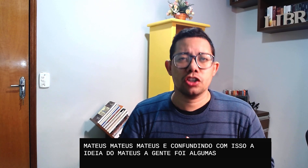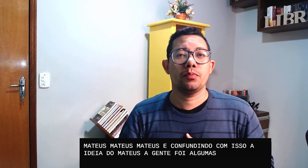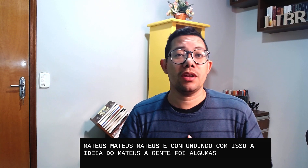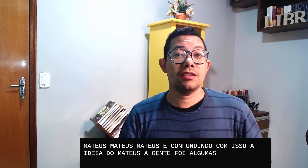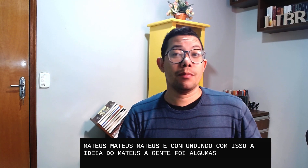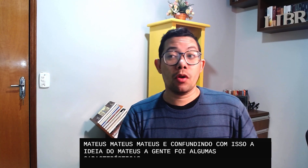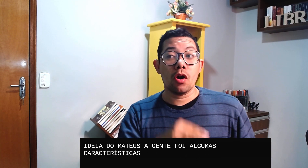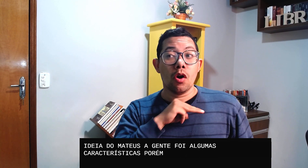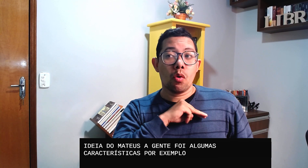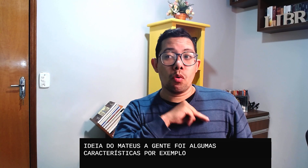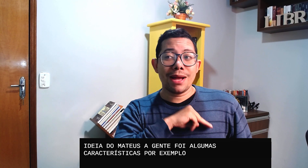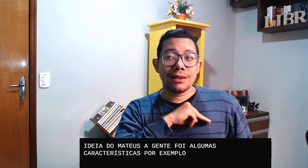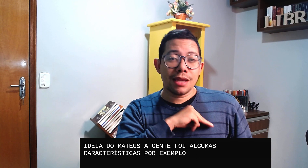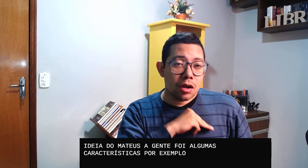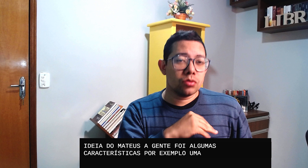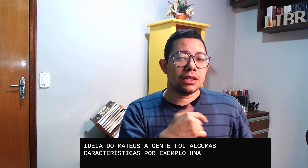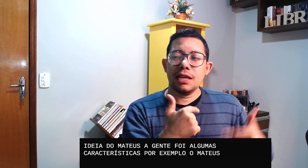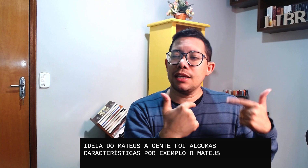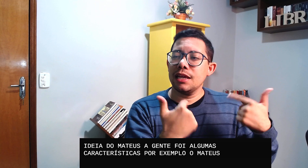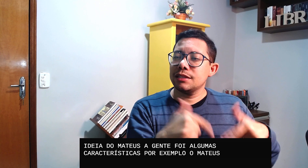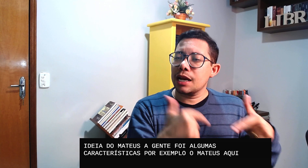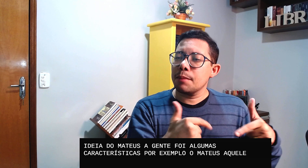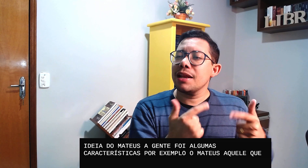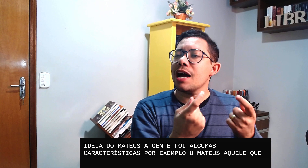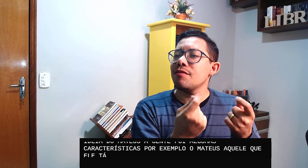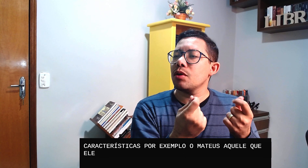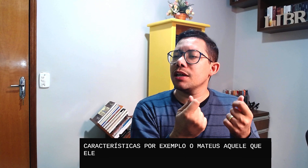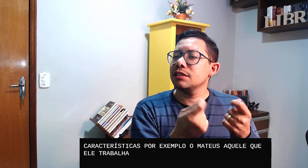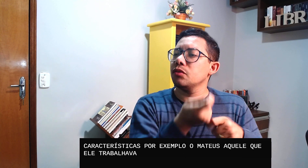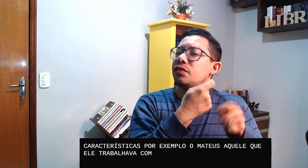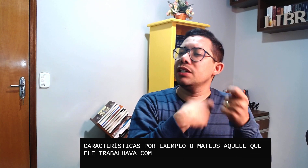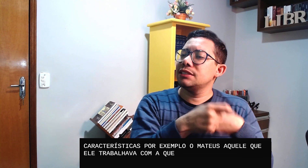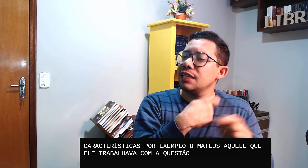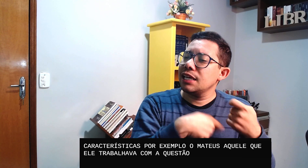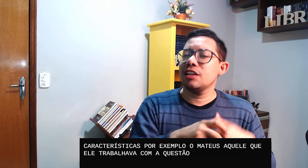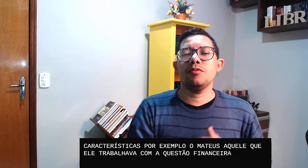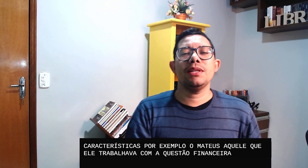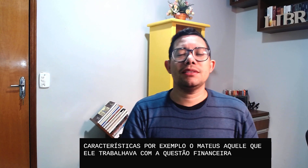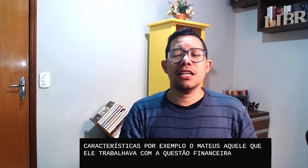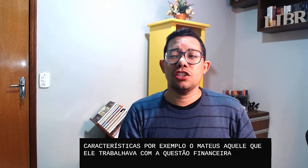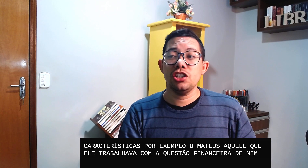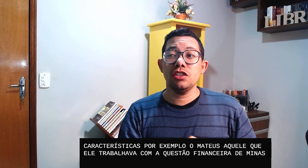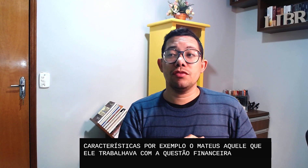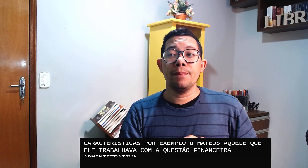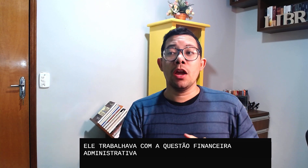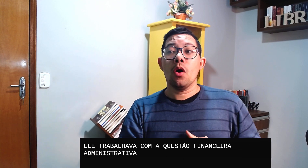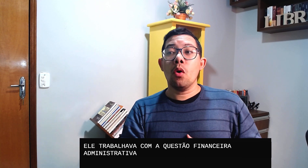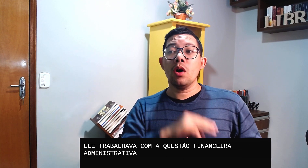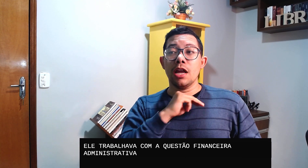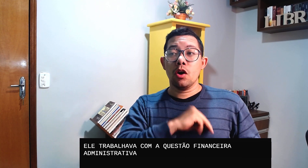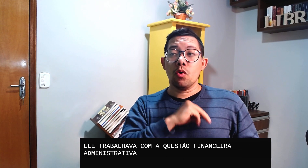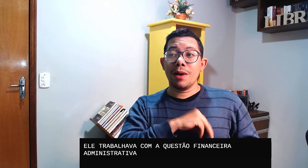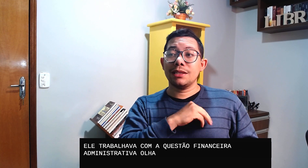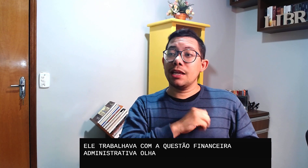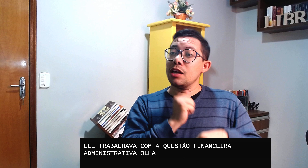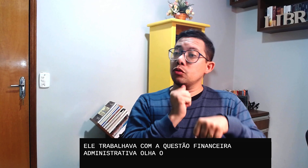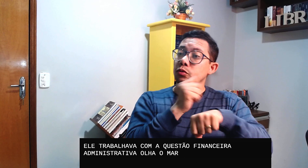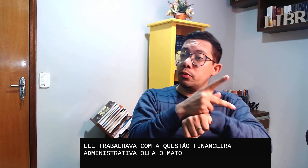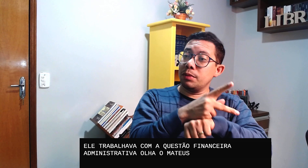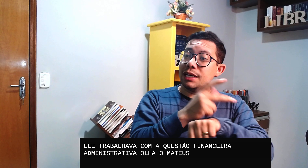Por exemplo, ó, o Mateus, aquele que ele trabalhava com a questão financeira, administrativa. Olha, o Mateus, o